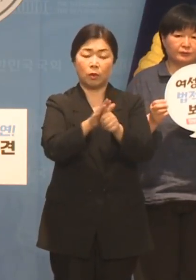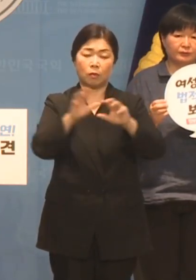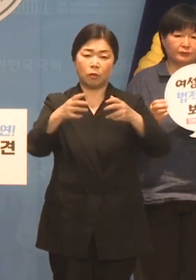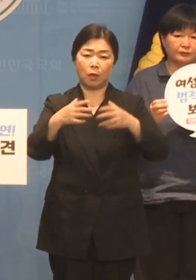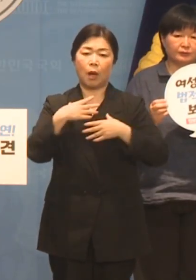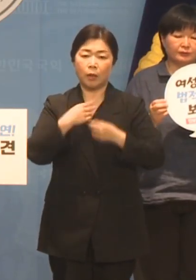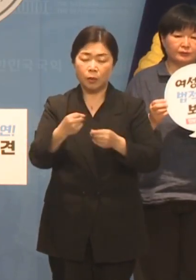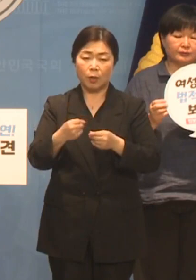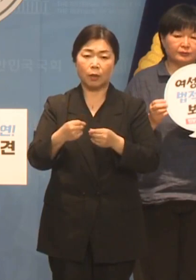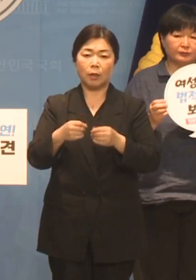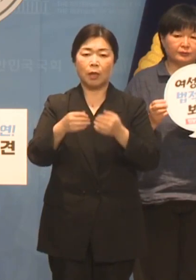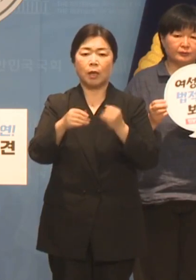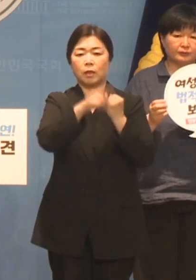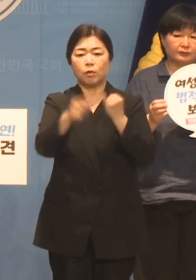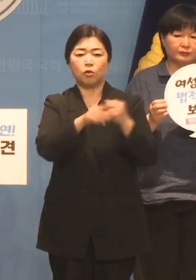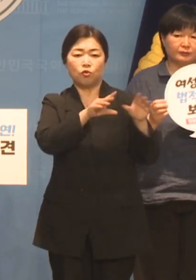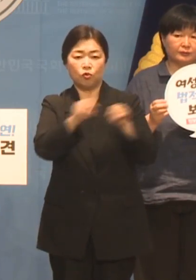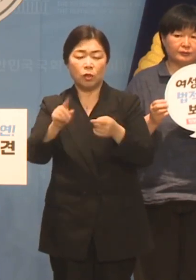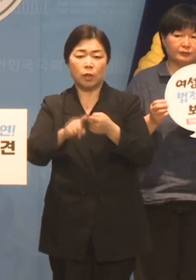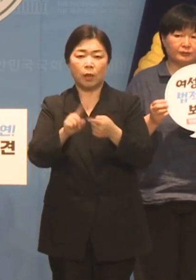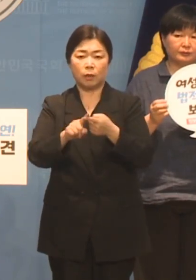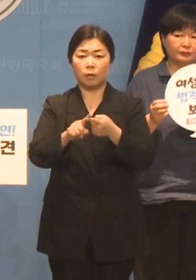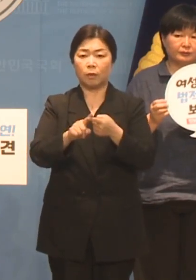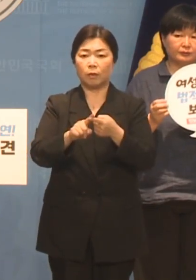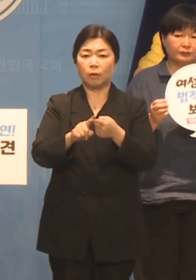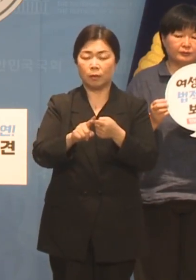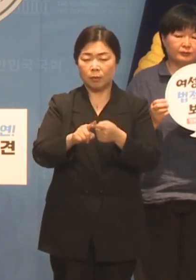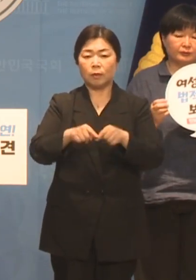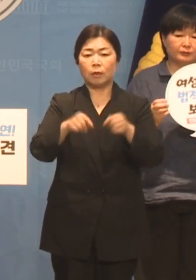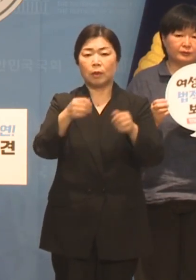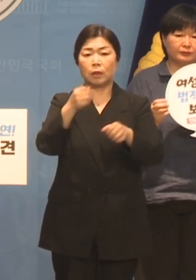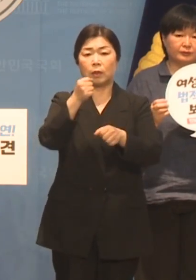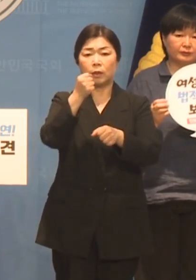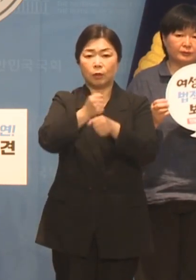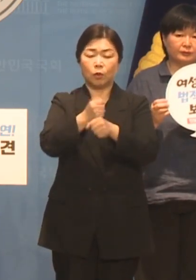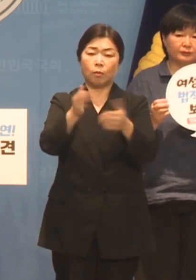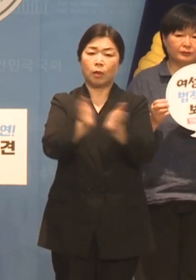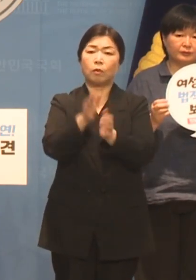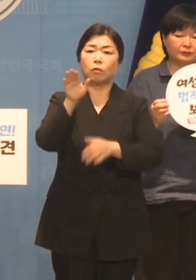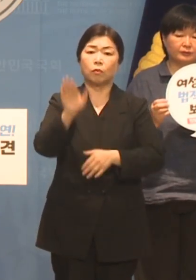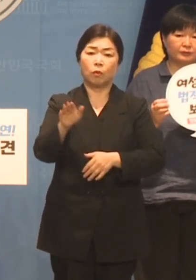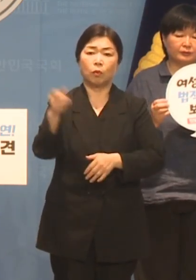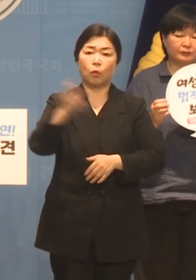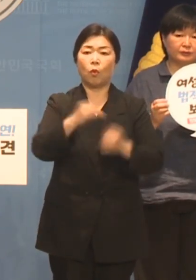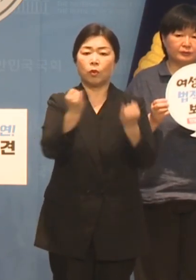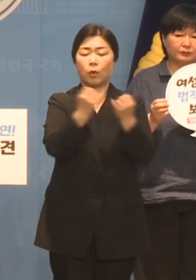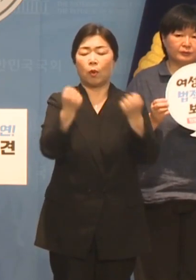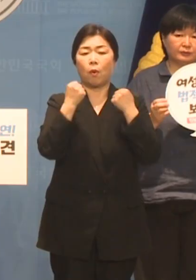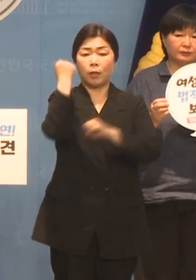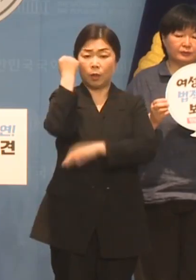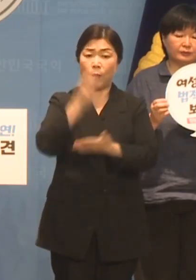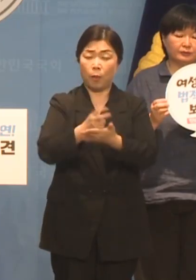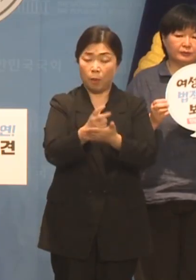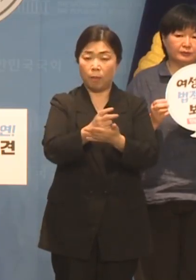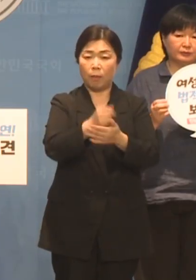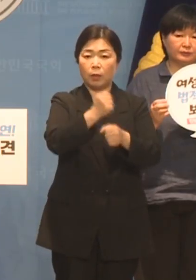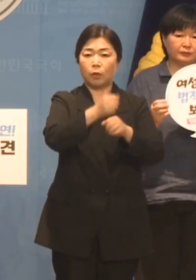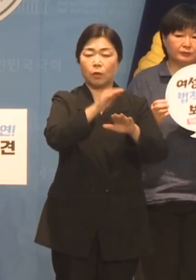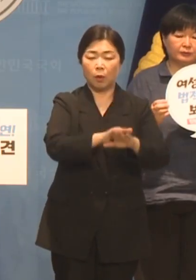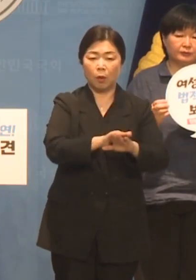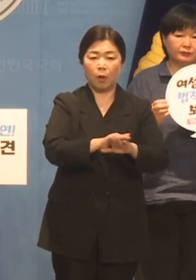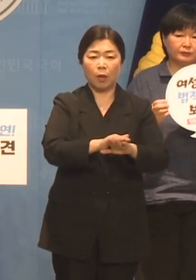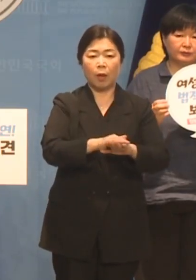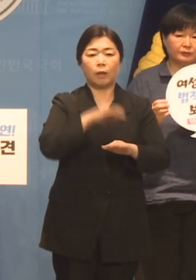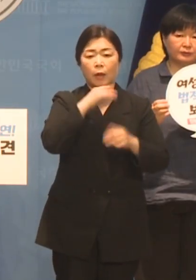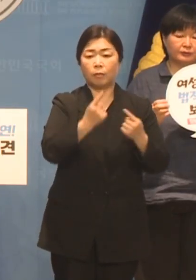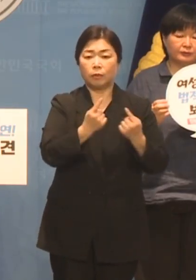중지를 책임지도록 만들겠습니다. 유산유도제를 도입하고 여성건강기본법의 제정으로 여성의 세계주기별